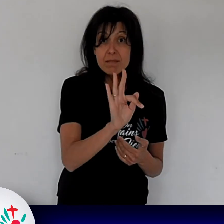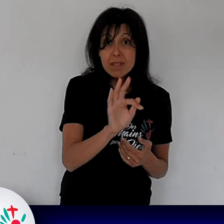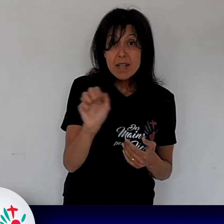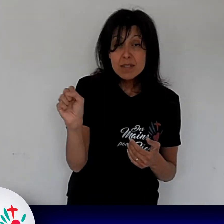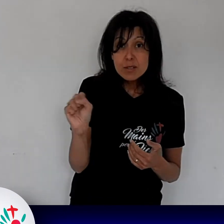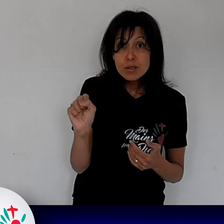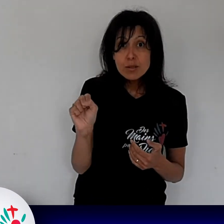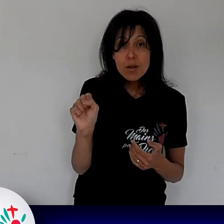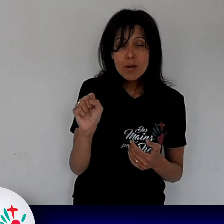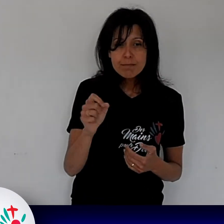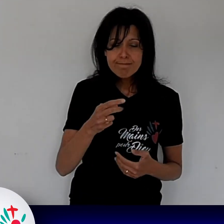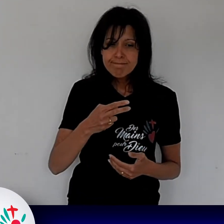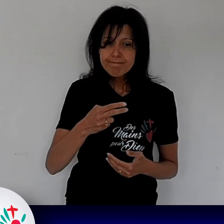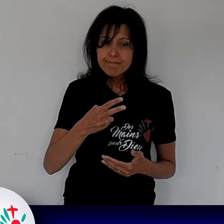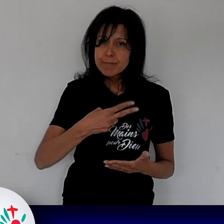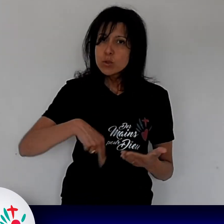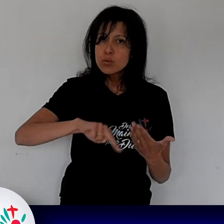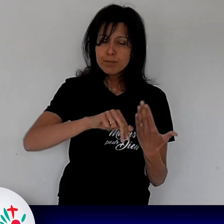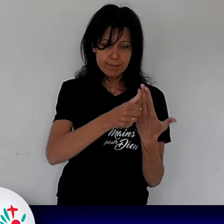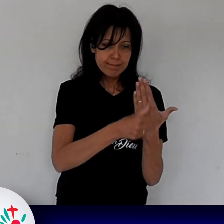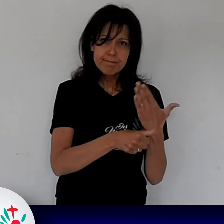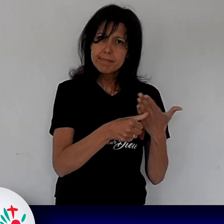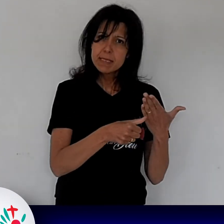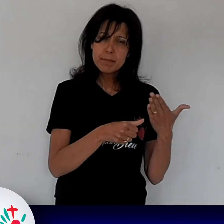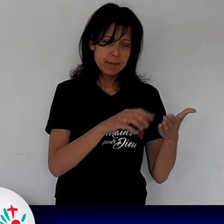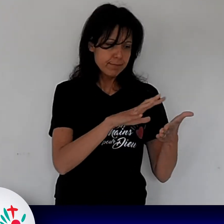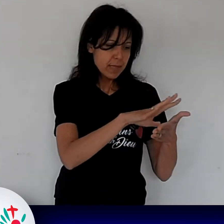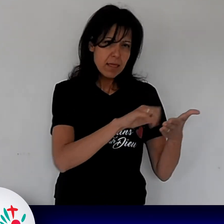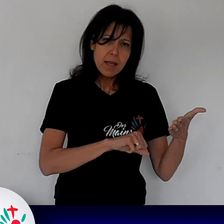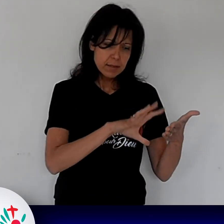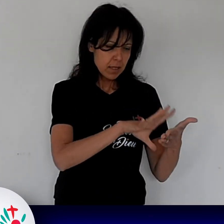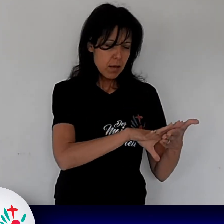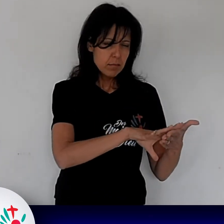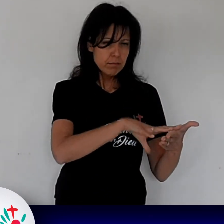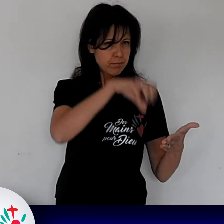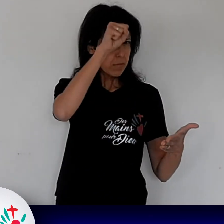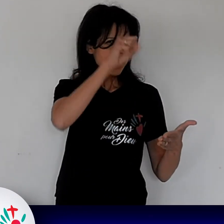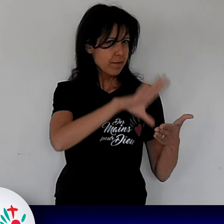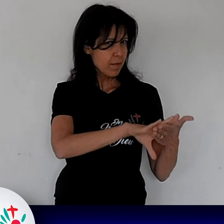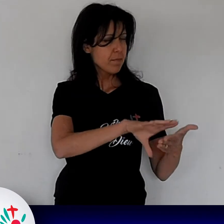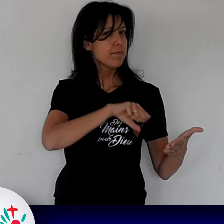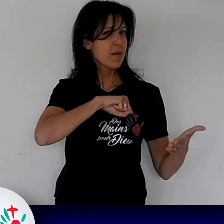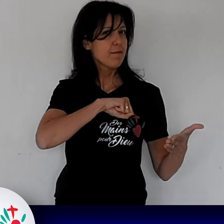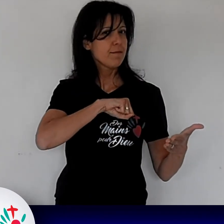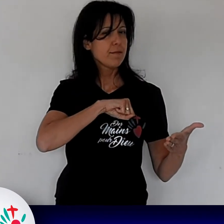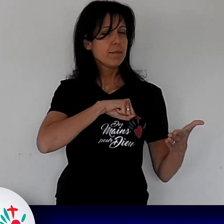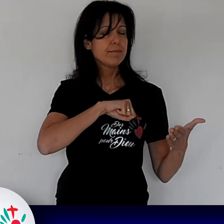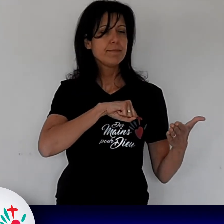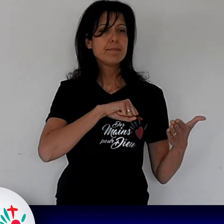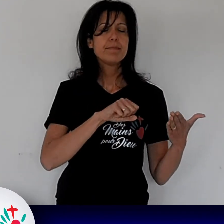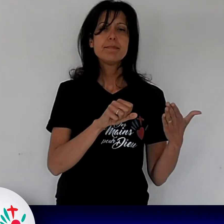faire nôtre ces paroles que nous trouvons dans la lettre aux Hébreux, au chapitre 11.